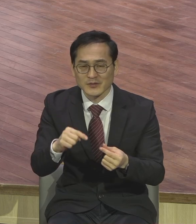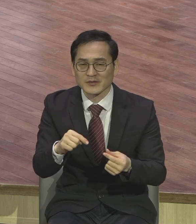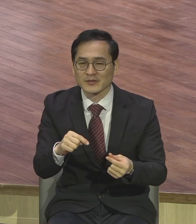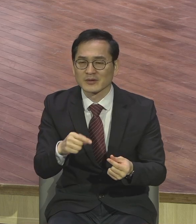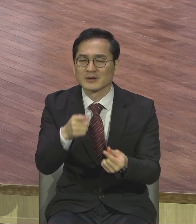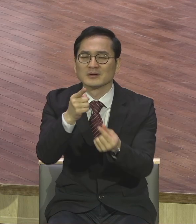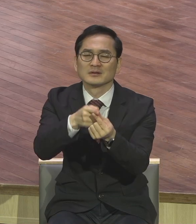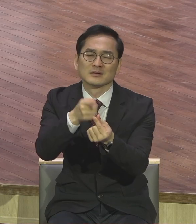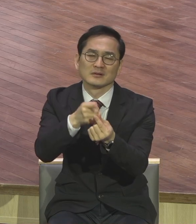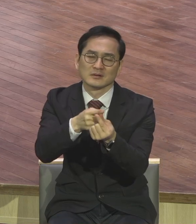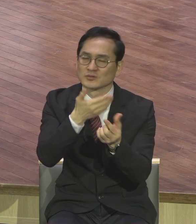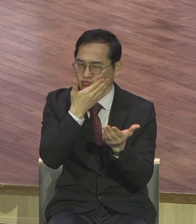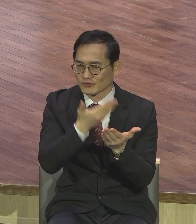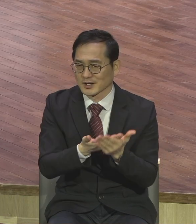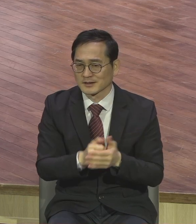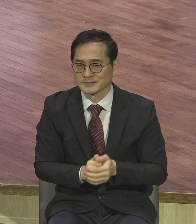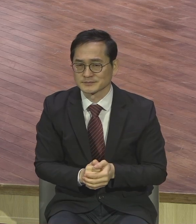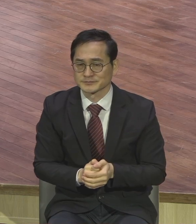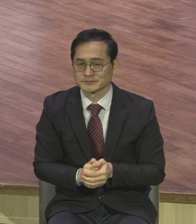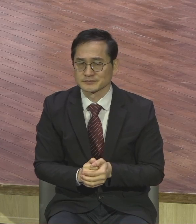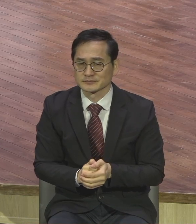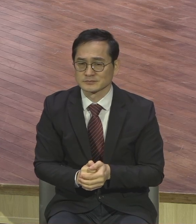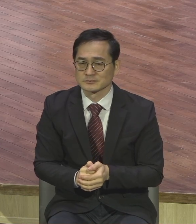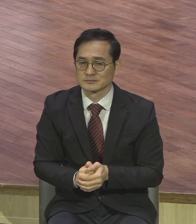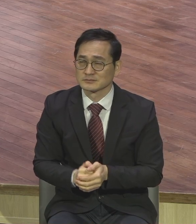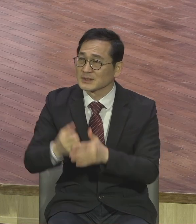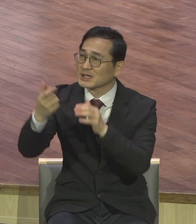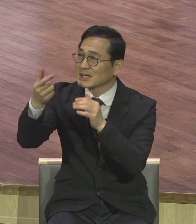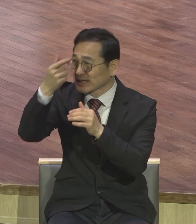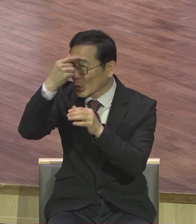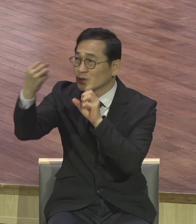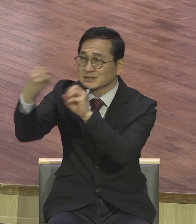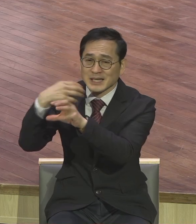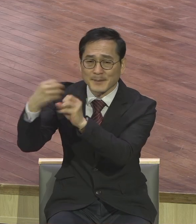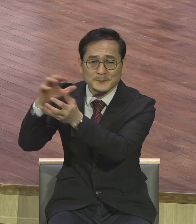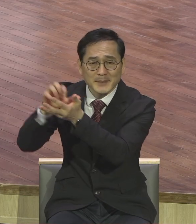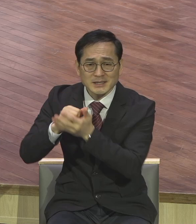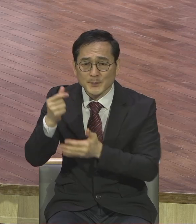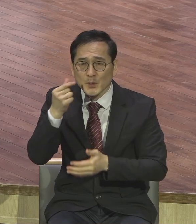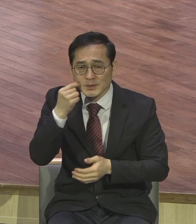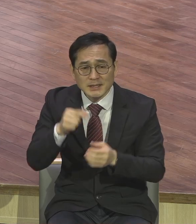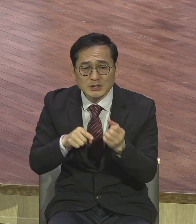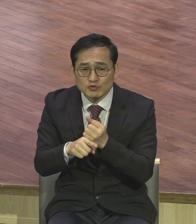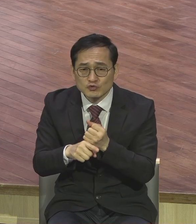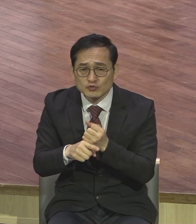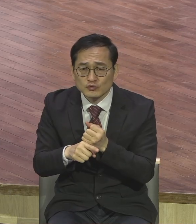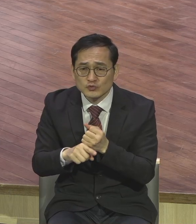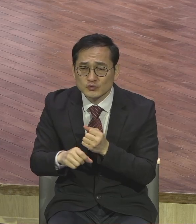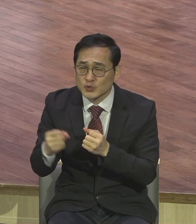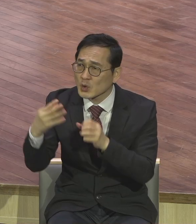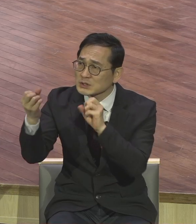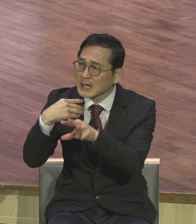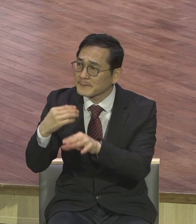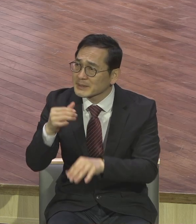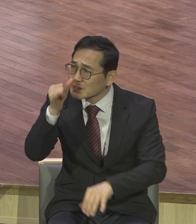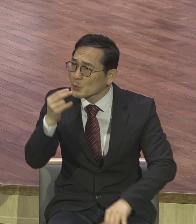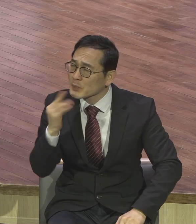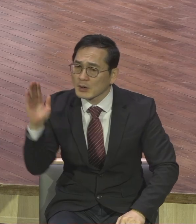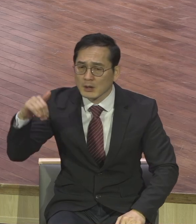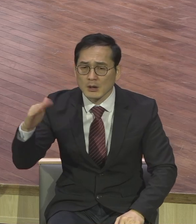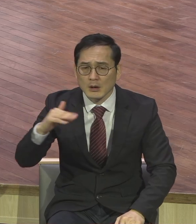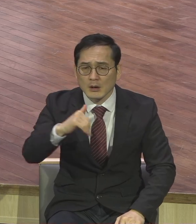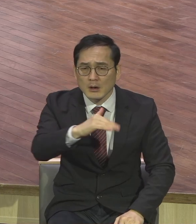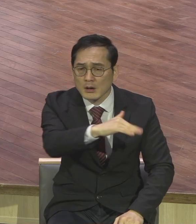말씀드리잖아요. 신앙생활하면서 응답 못 받는 이유 왜 됐다 안 됐다가 왜 그렇게